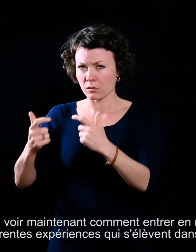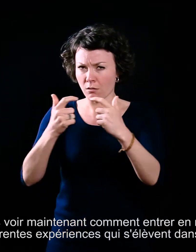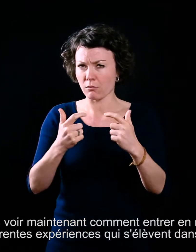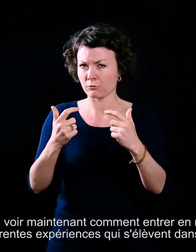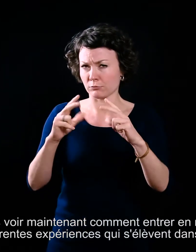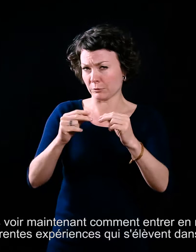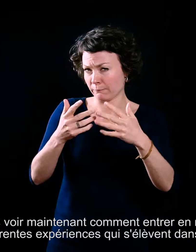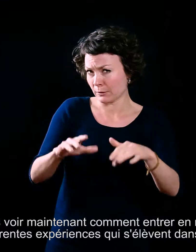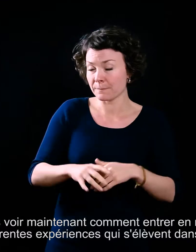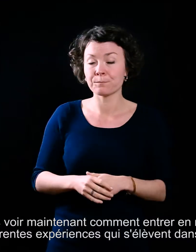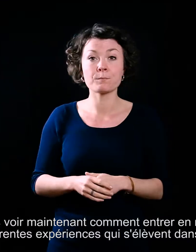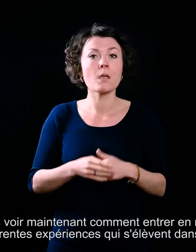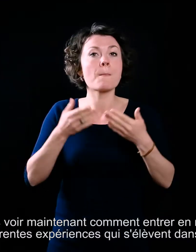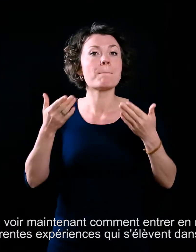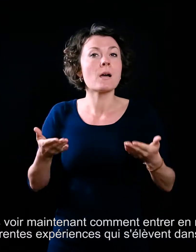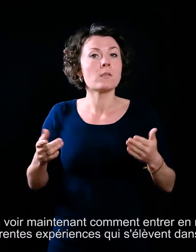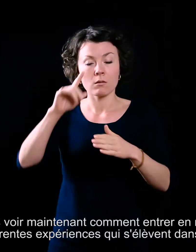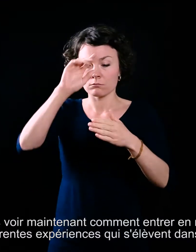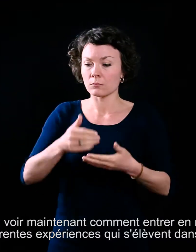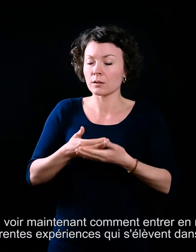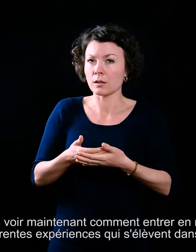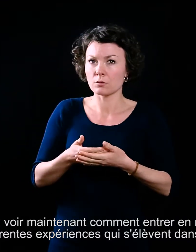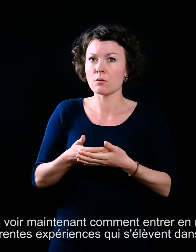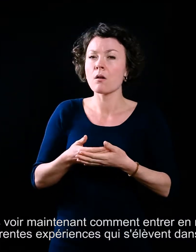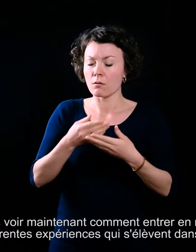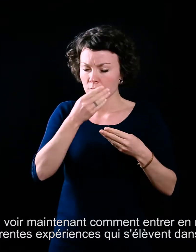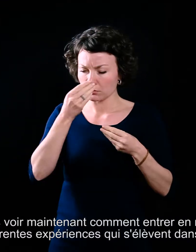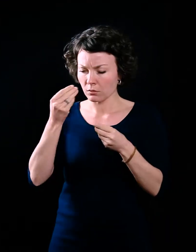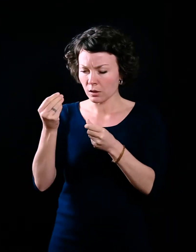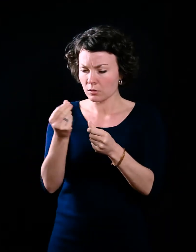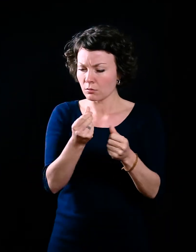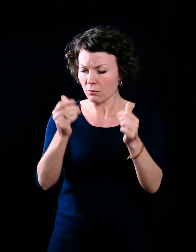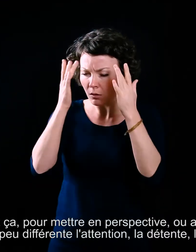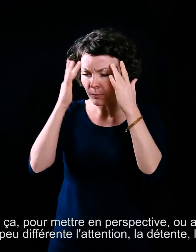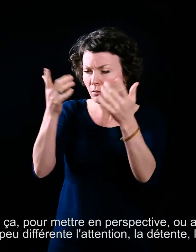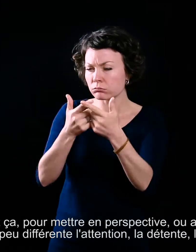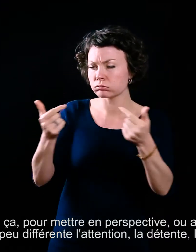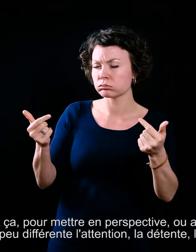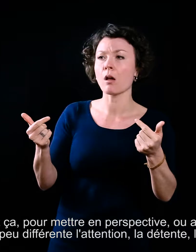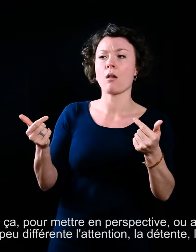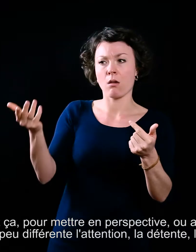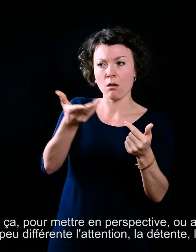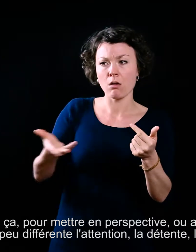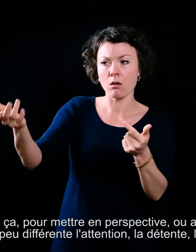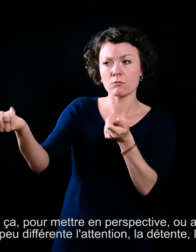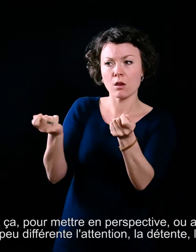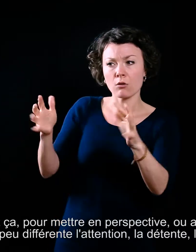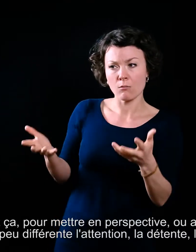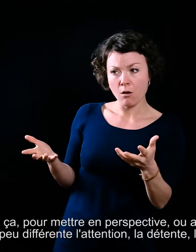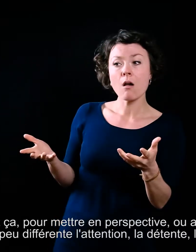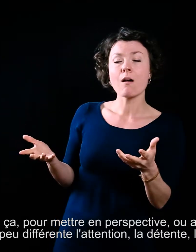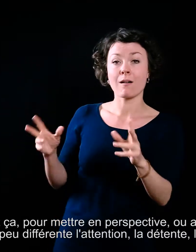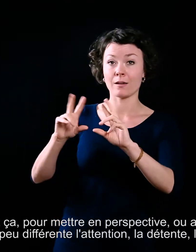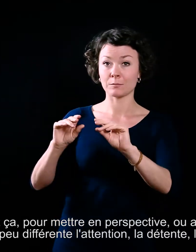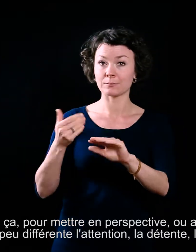comment rentrer en relation avec les différentes expériences qui s'élèvent dans l'esprit. Mais avant ça, pour